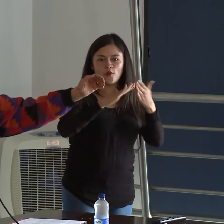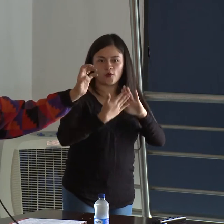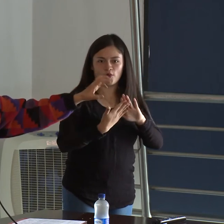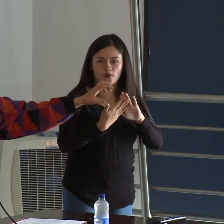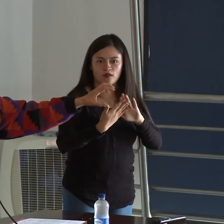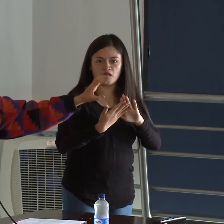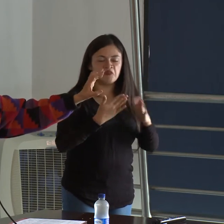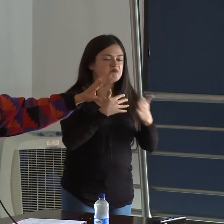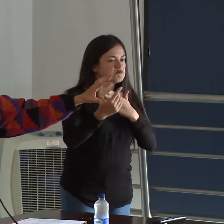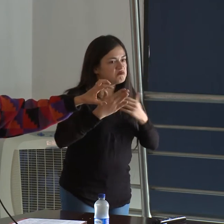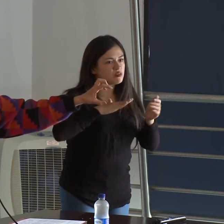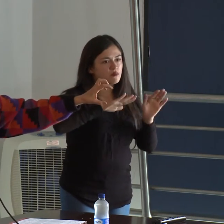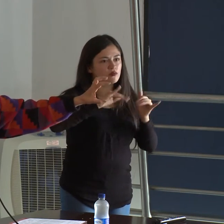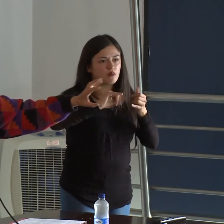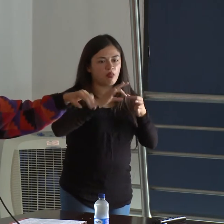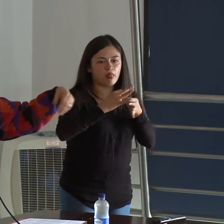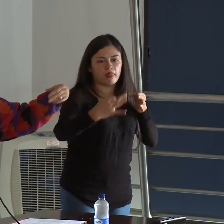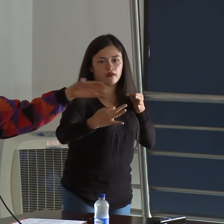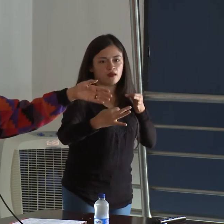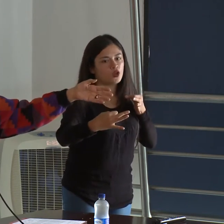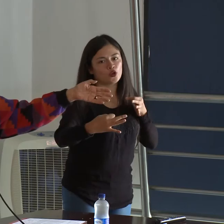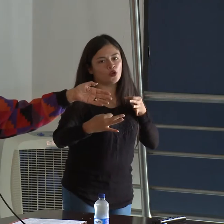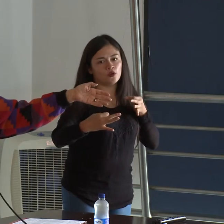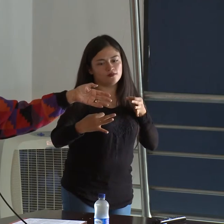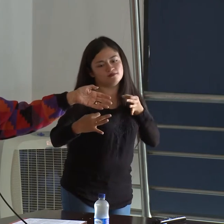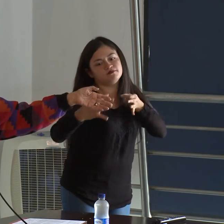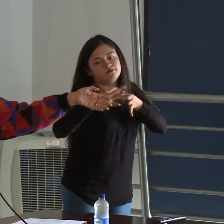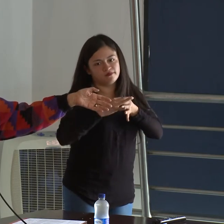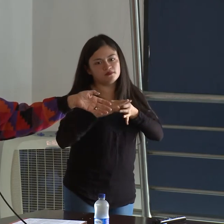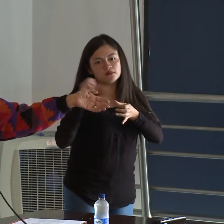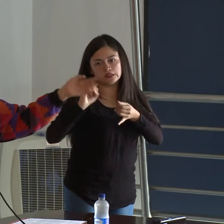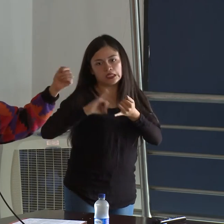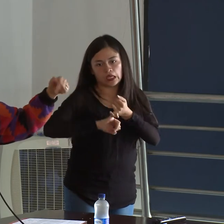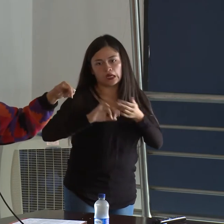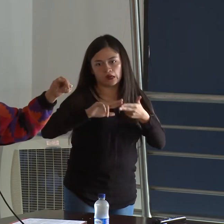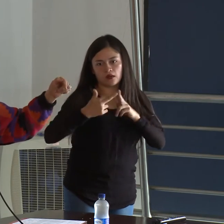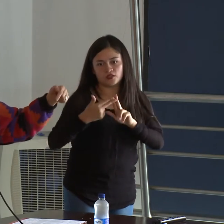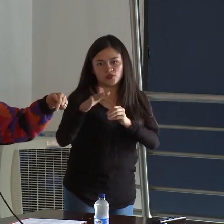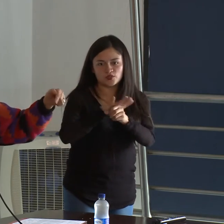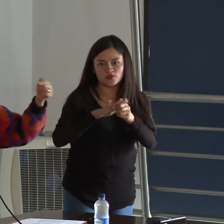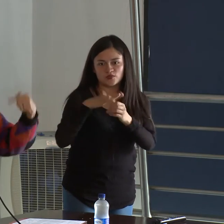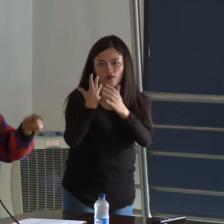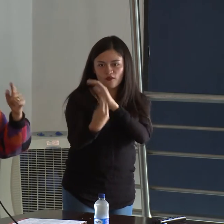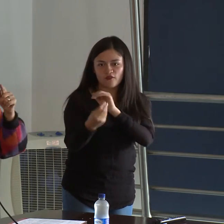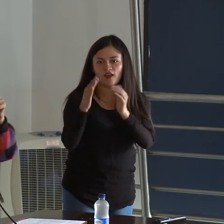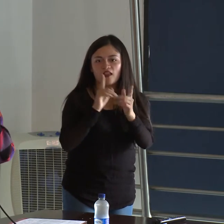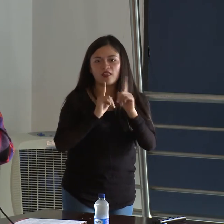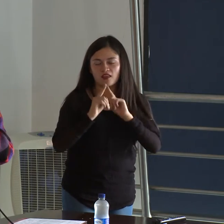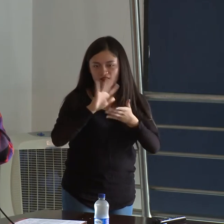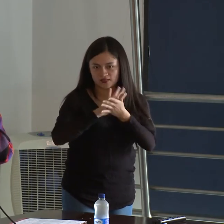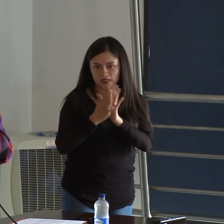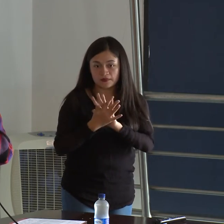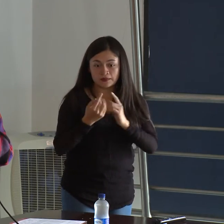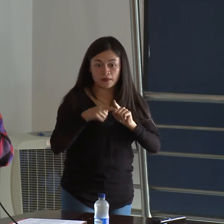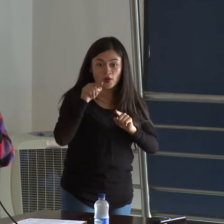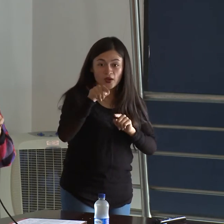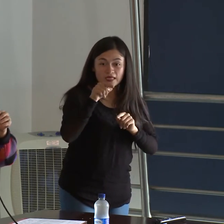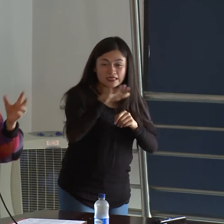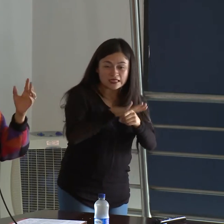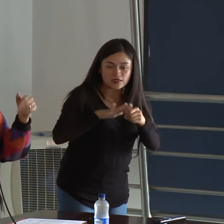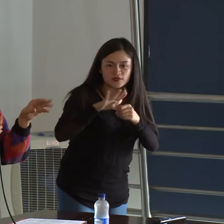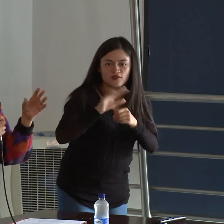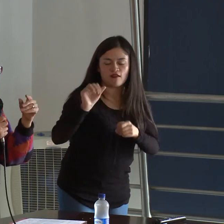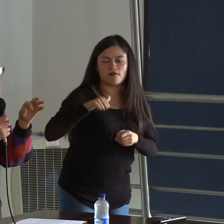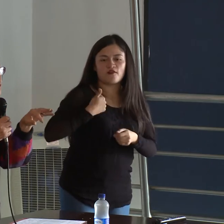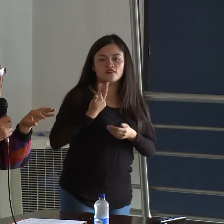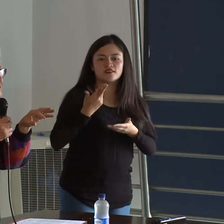Independiente de lo que se está, no independiente, porque tampoco estamos independientes de lo que está pasando, pero sí que esta sea la oportunidad para resignificar